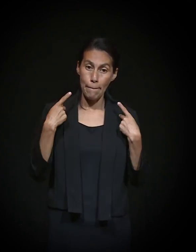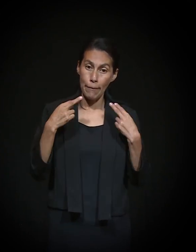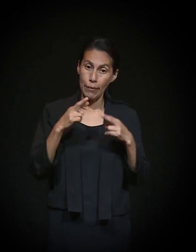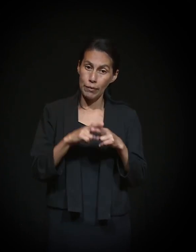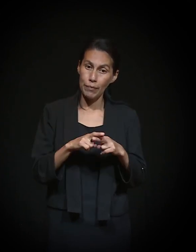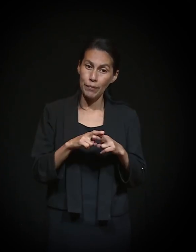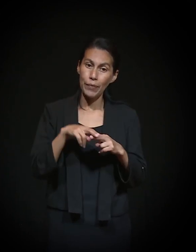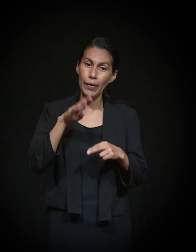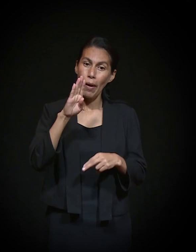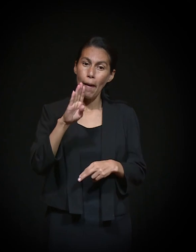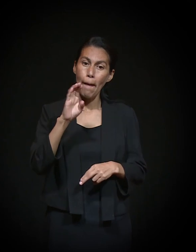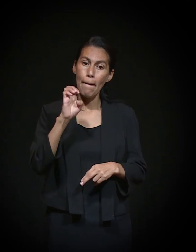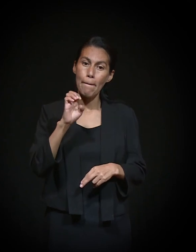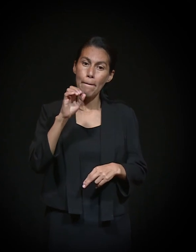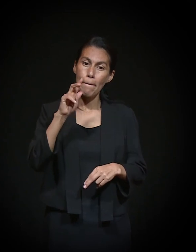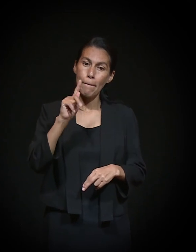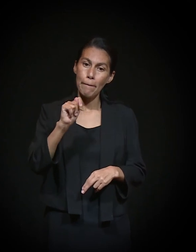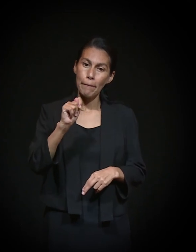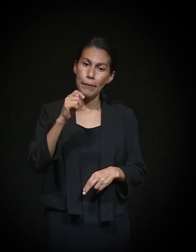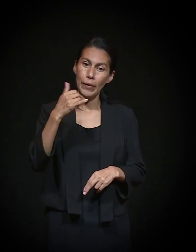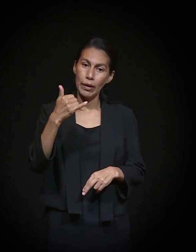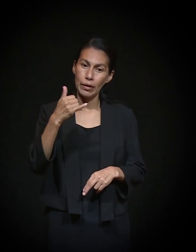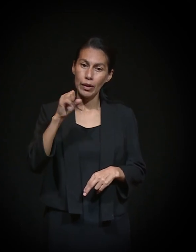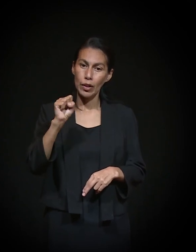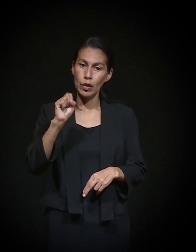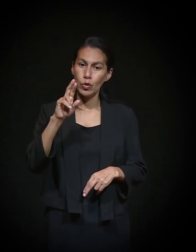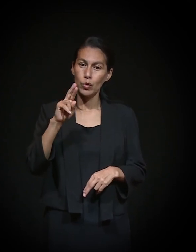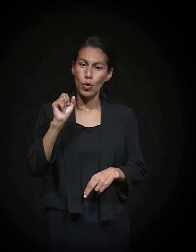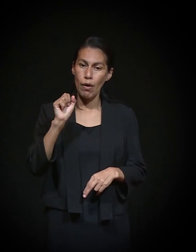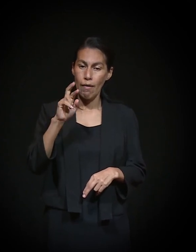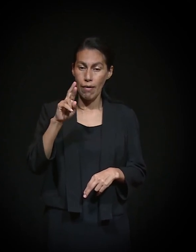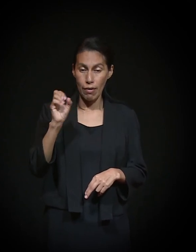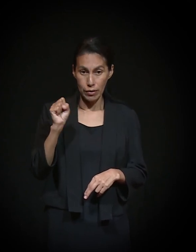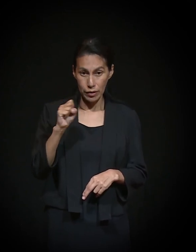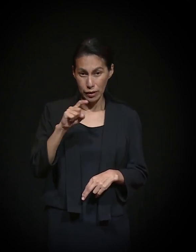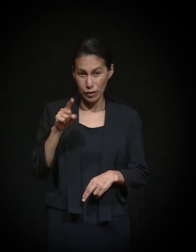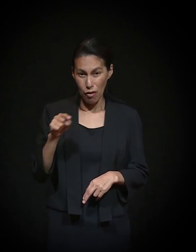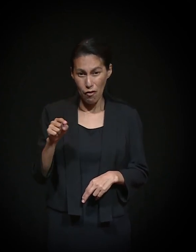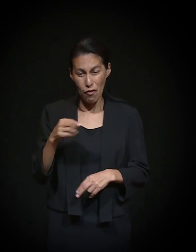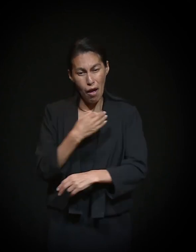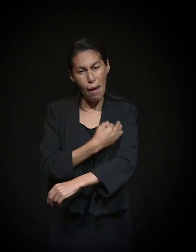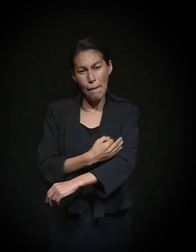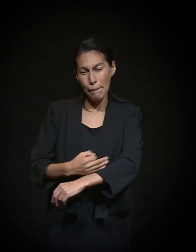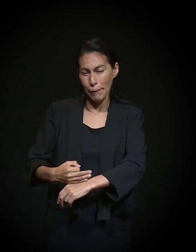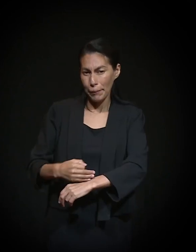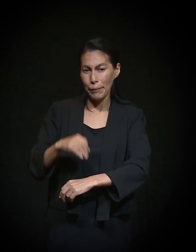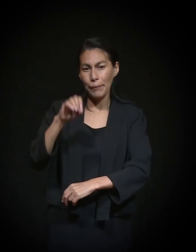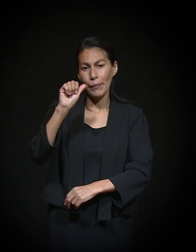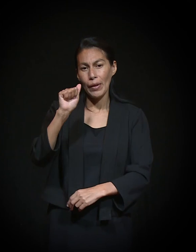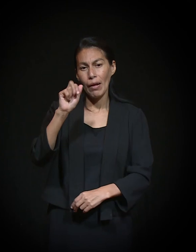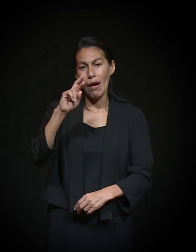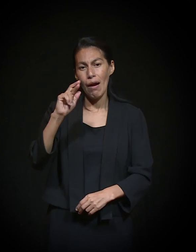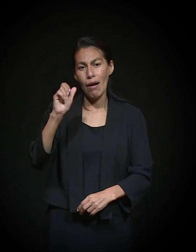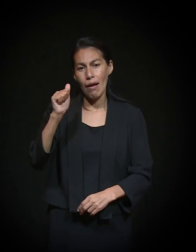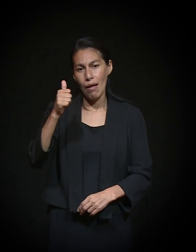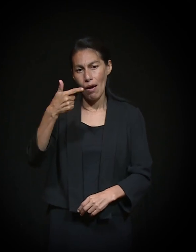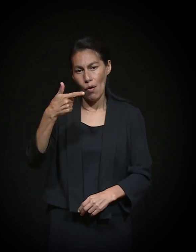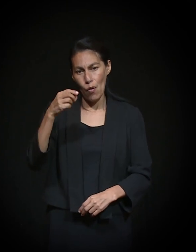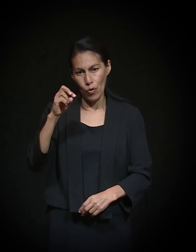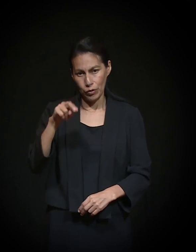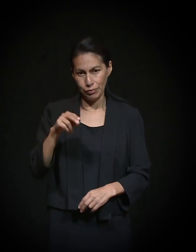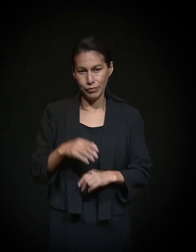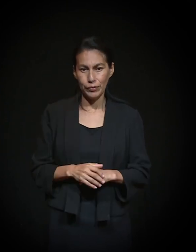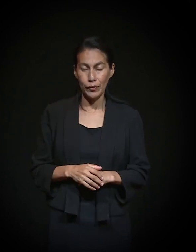profe Betty Suárez, y por toda la familia Rubén también. Y continuamos orando por